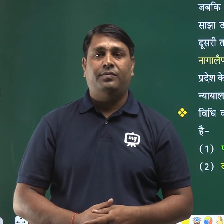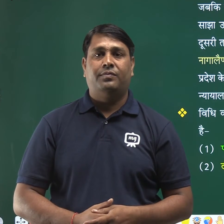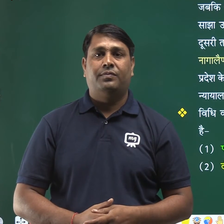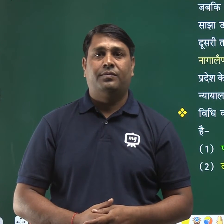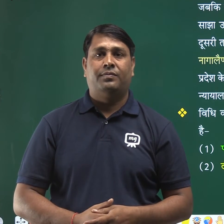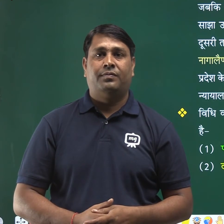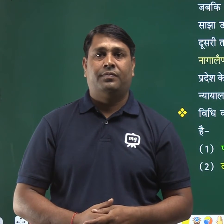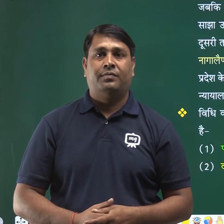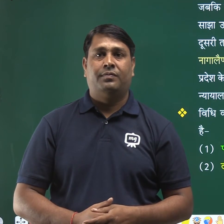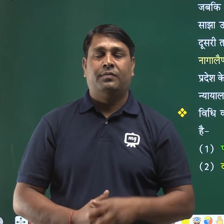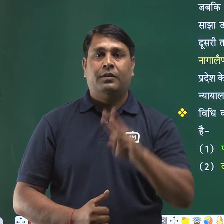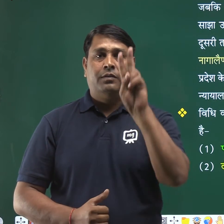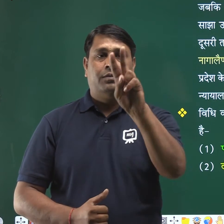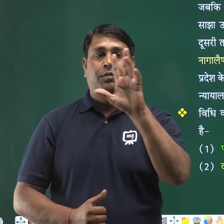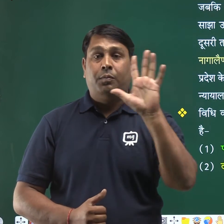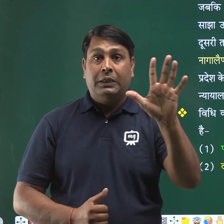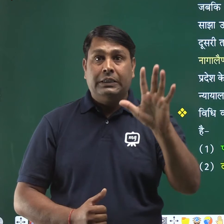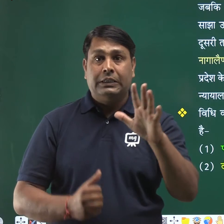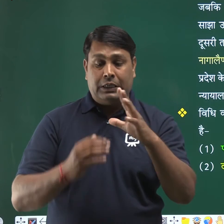25 उच्च न्यायालय हैं।